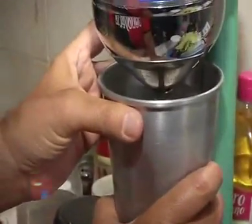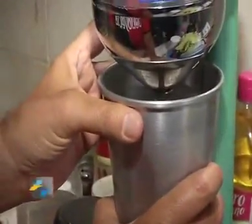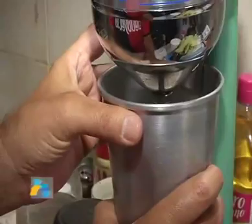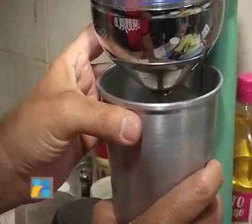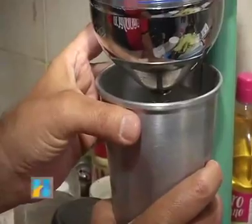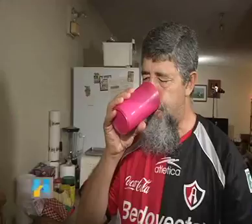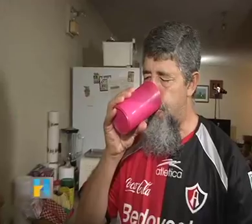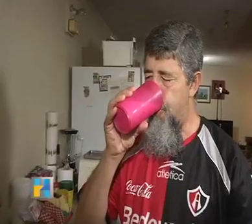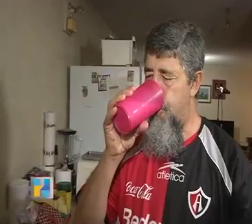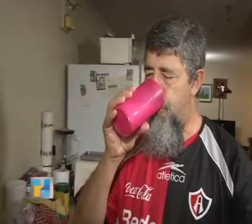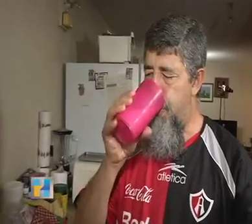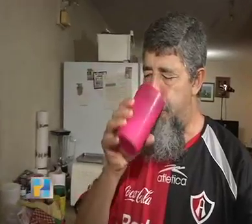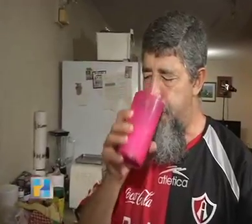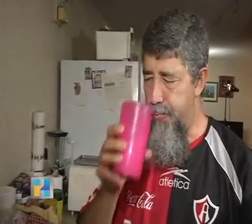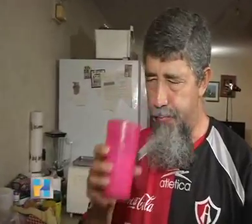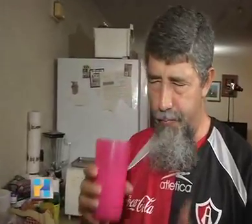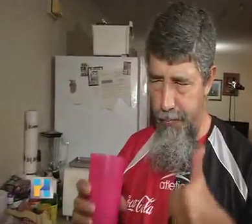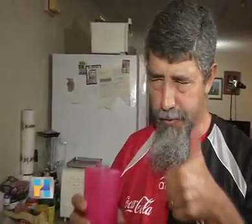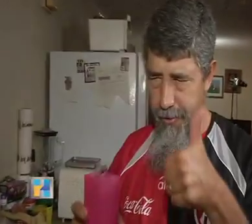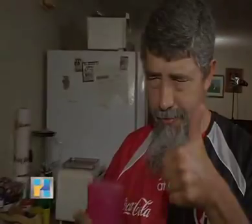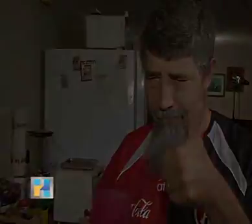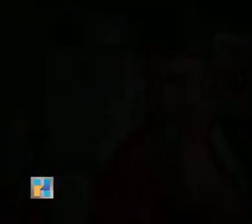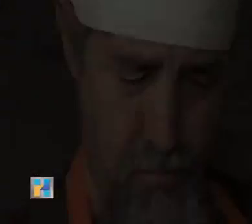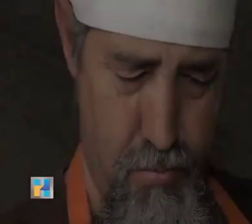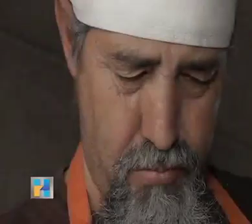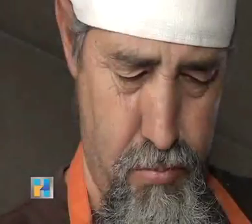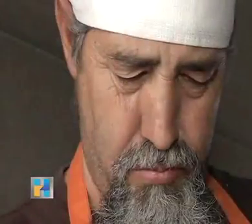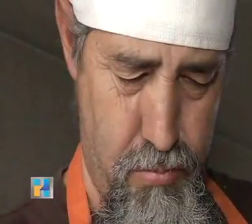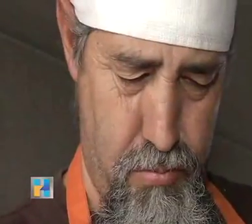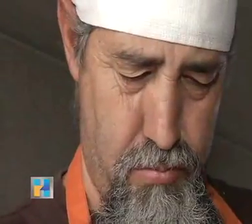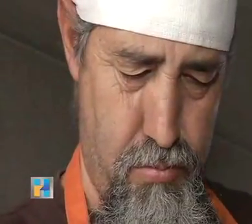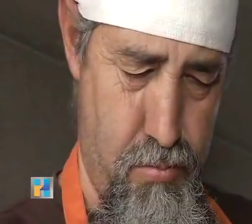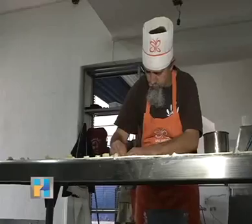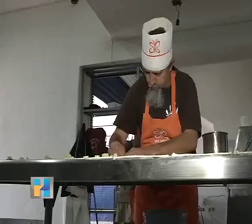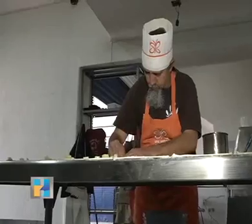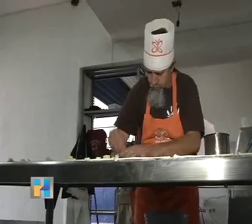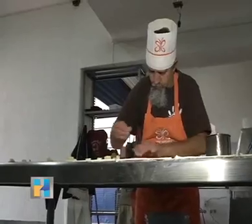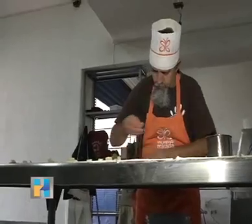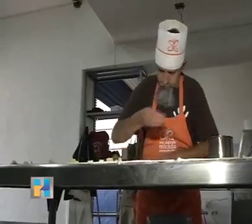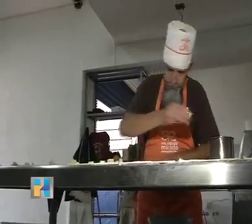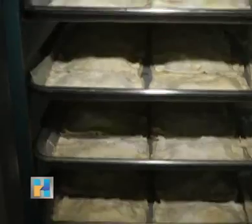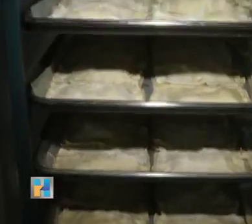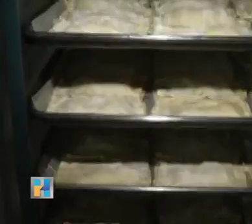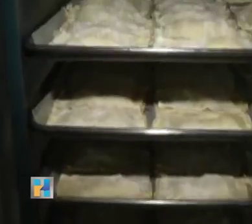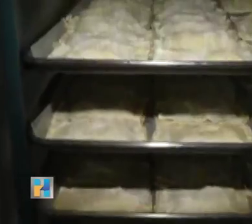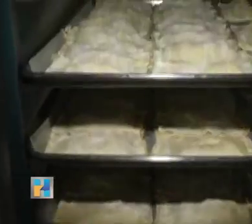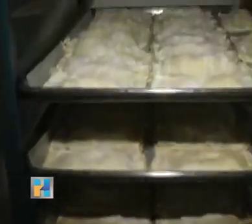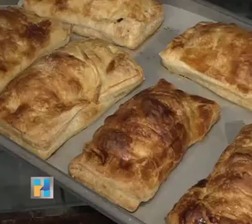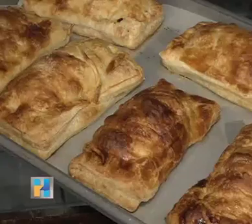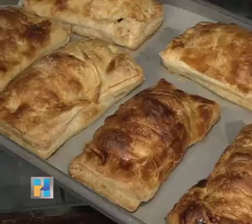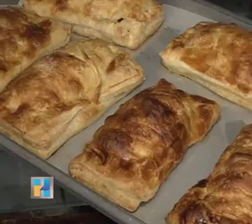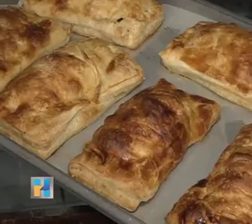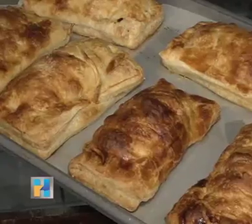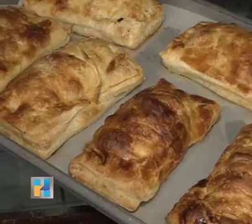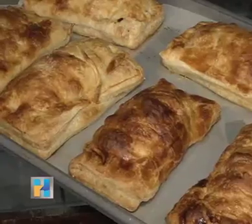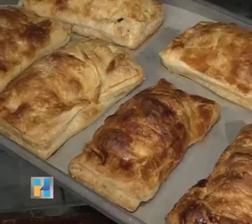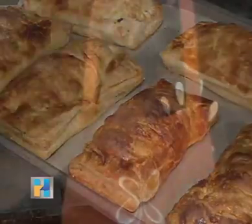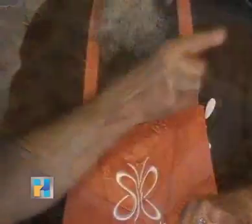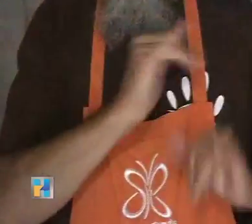amplias y su capacidad también. Trabaja además aquí, hace pastes de hojaldre.